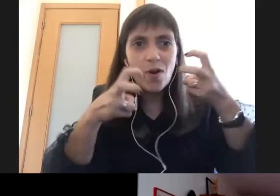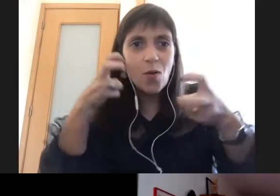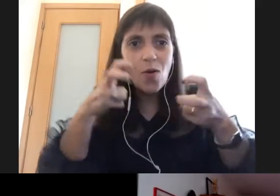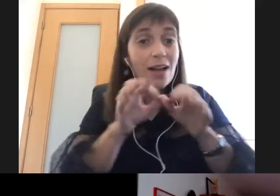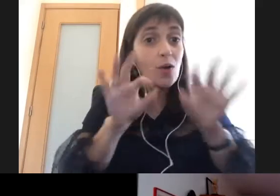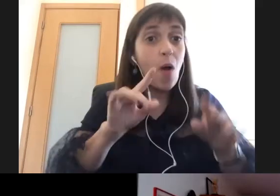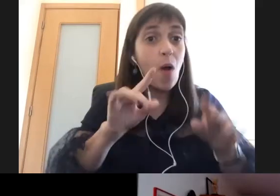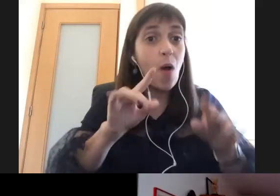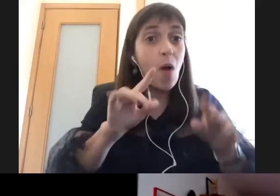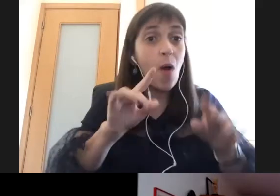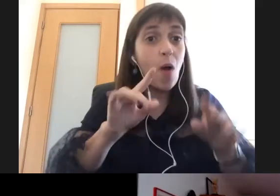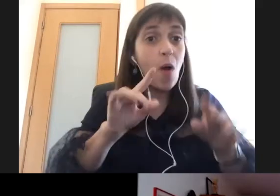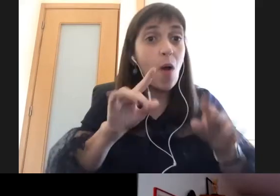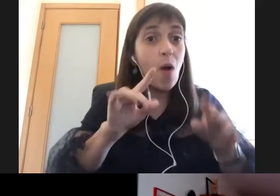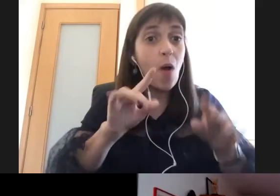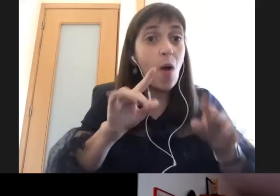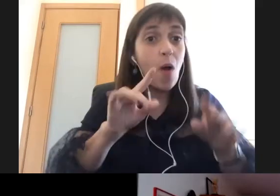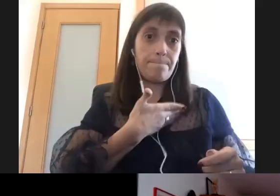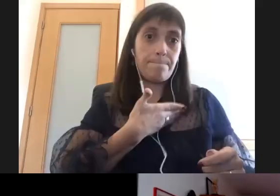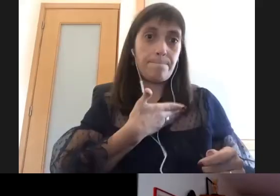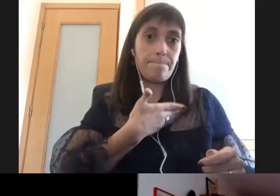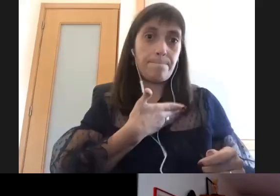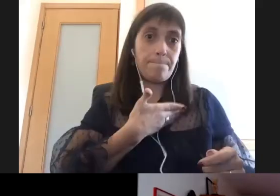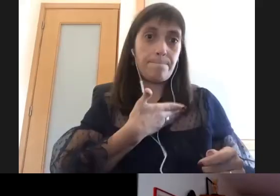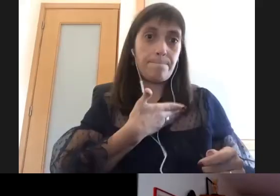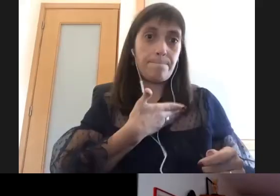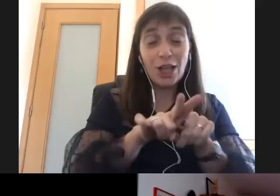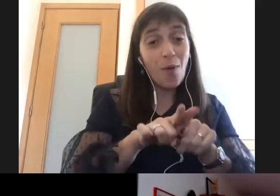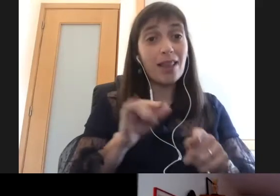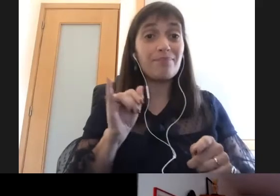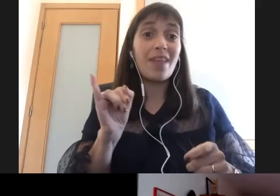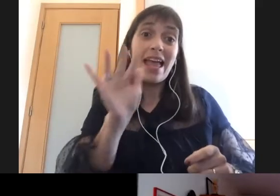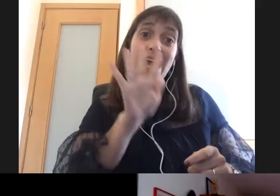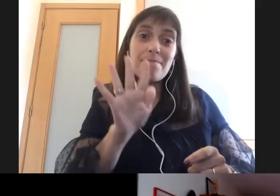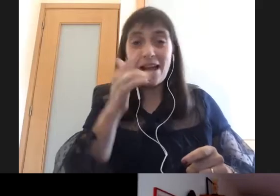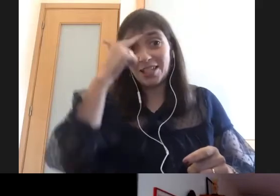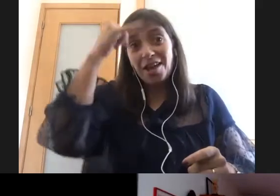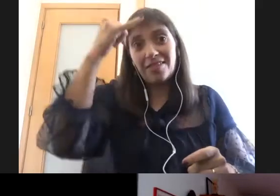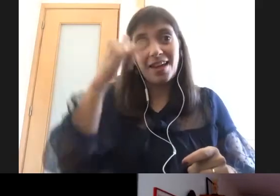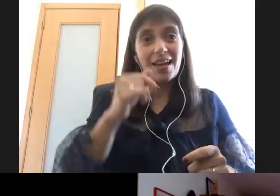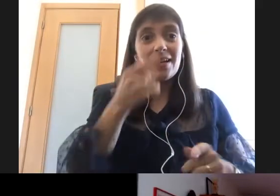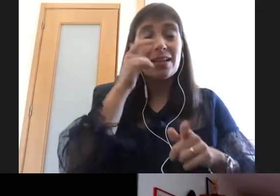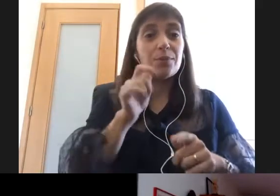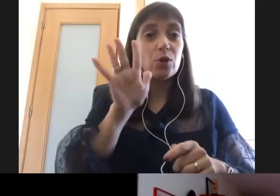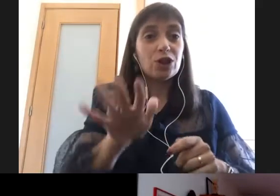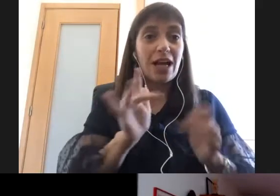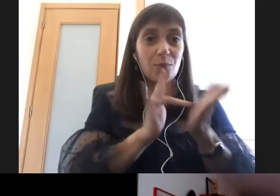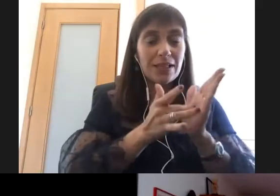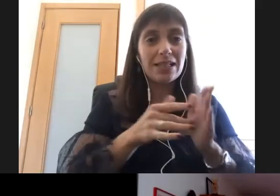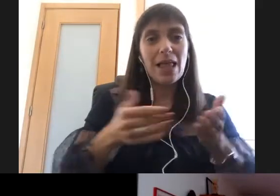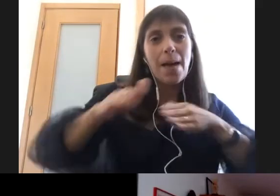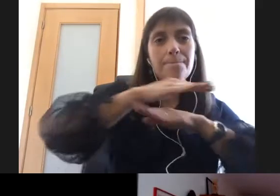ele era muito essa figura do carioca que estava na praia conversando com todo mundo e, de noite, está num